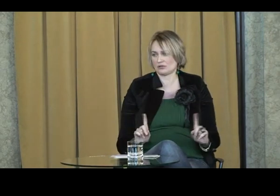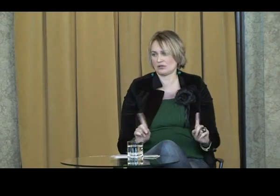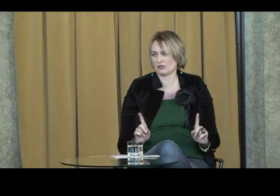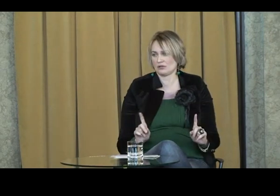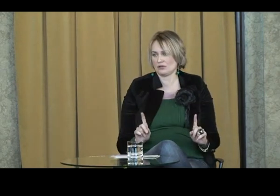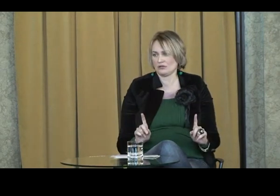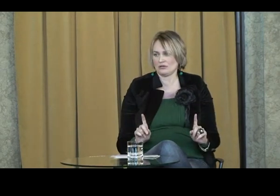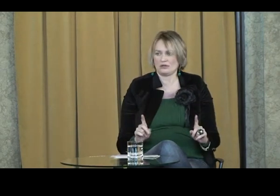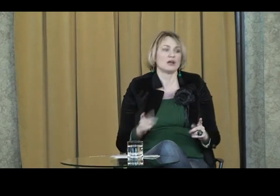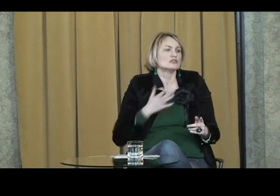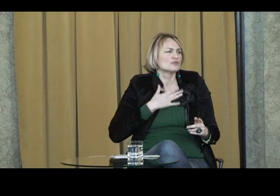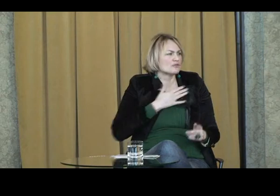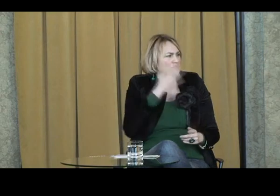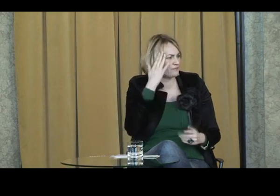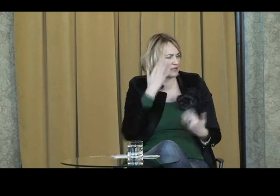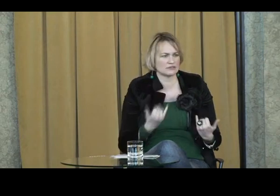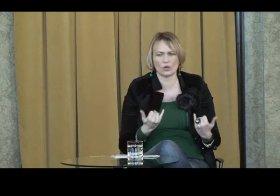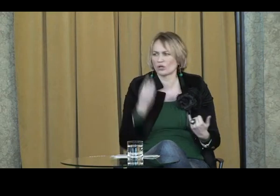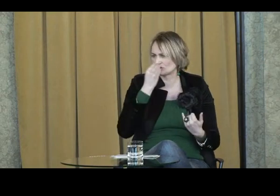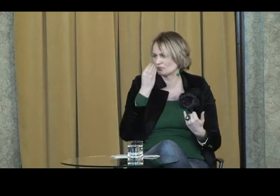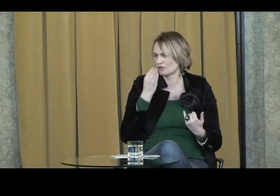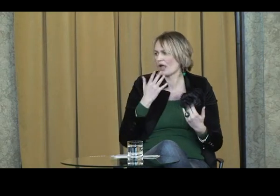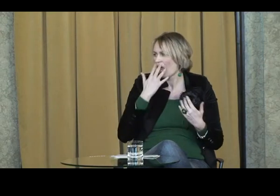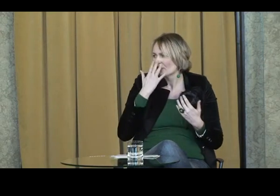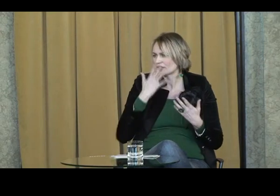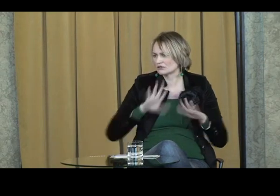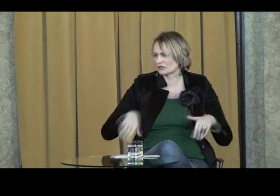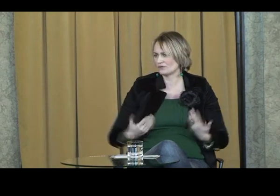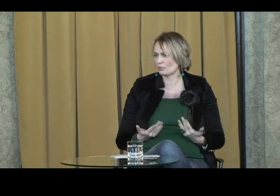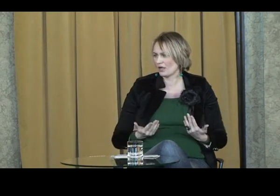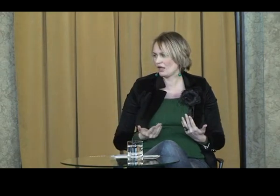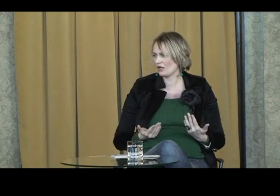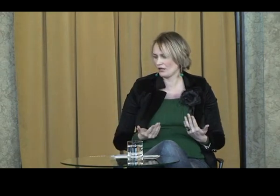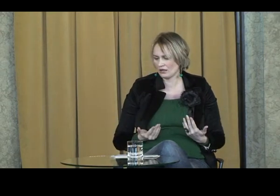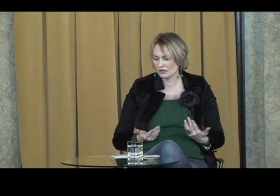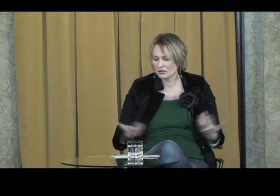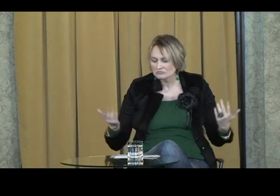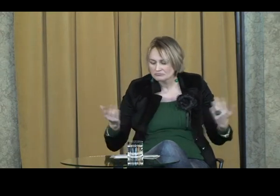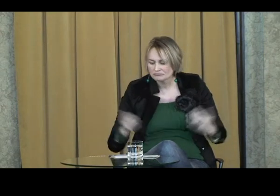Ich mache keine Faschingsscherze, ganz ehrlich nicht. Man weiß, Fasching ist ja schon vorbei, heute ist Aschermittwoch.